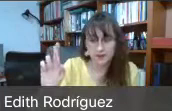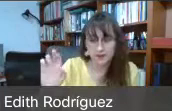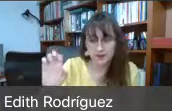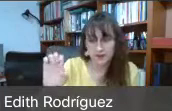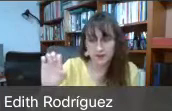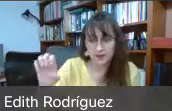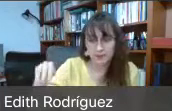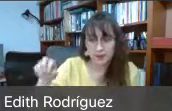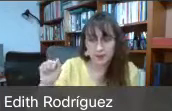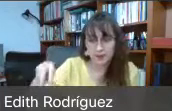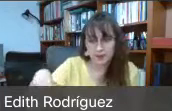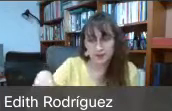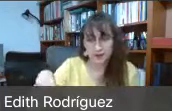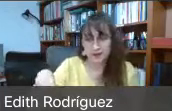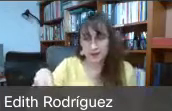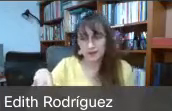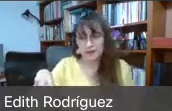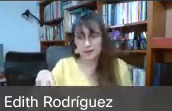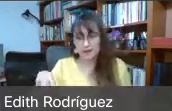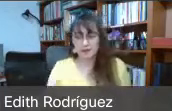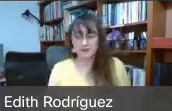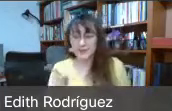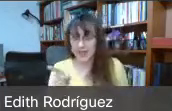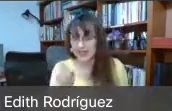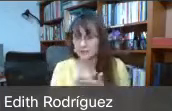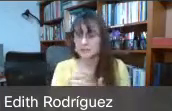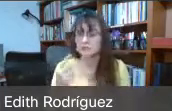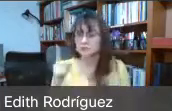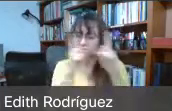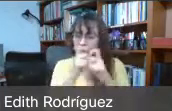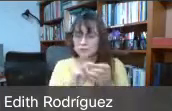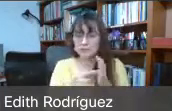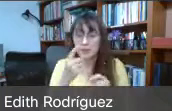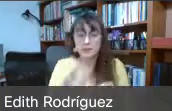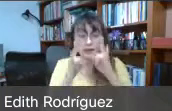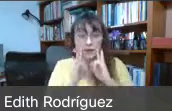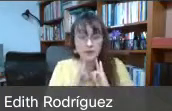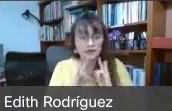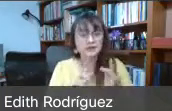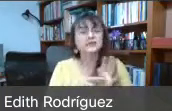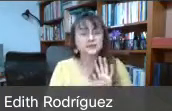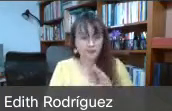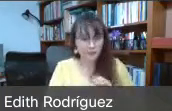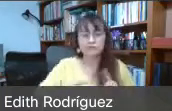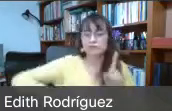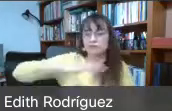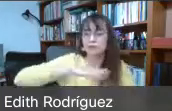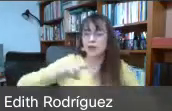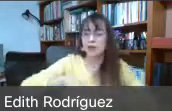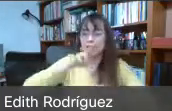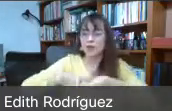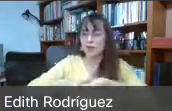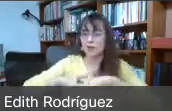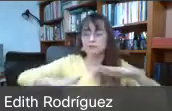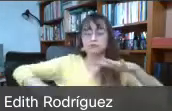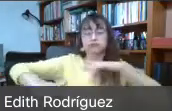Hay un autor, Darren Friedman, quien habla de los procesos de adquisición de la lengua, lo cual nos